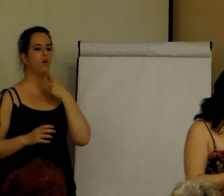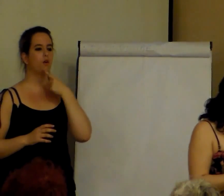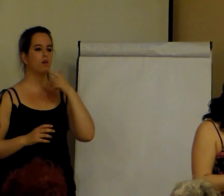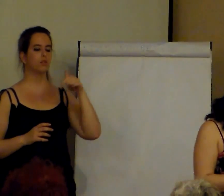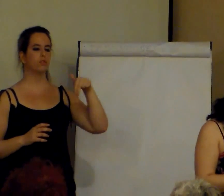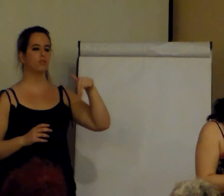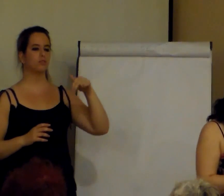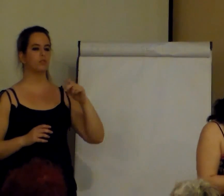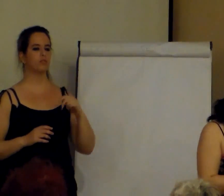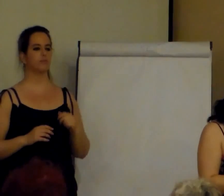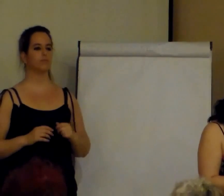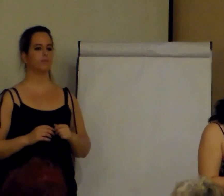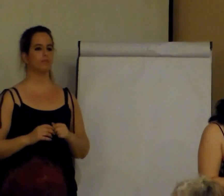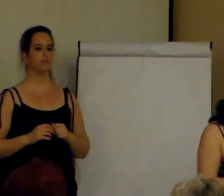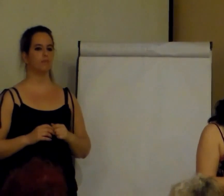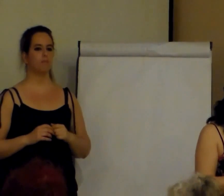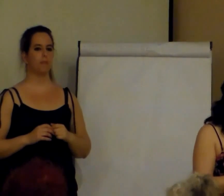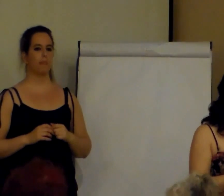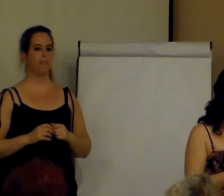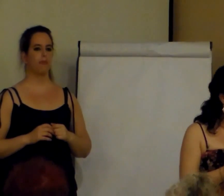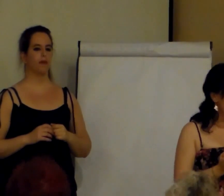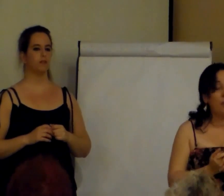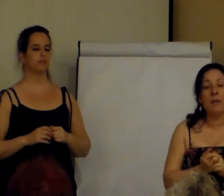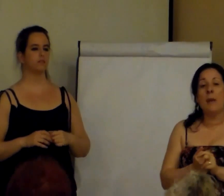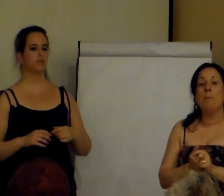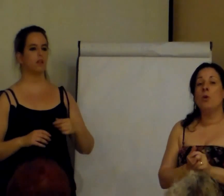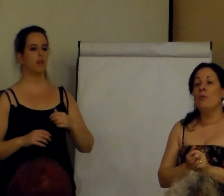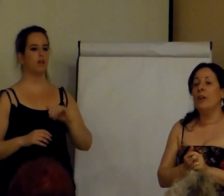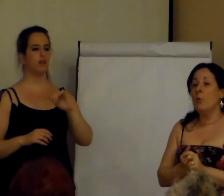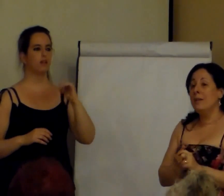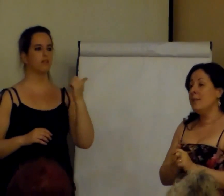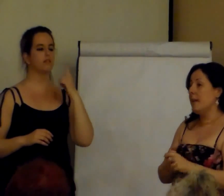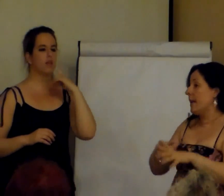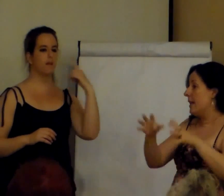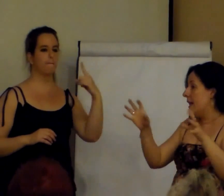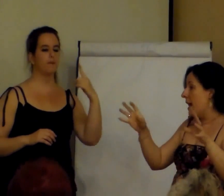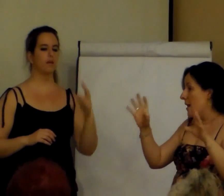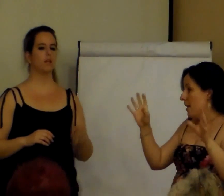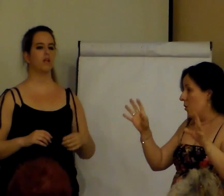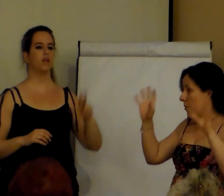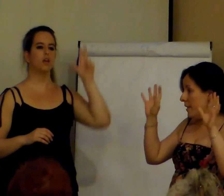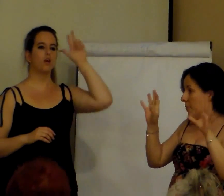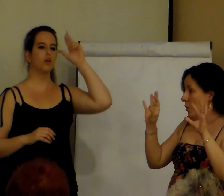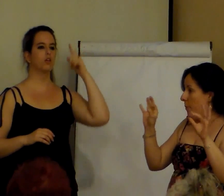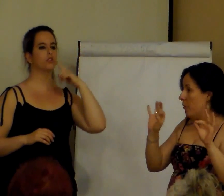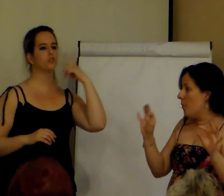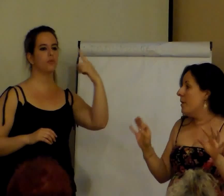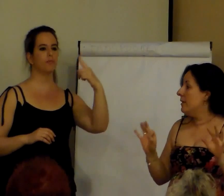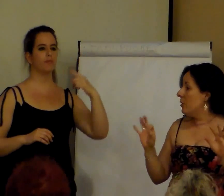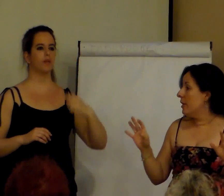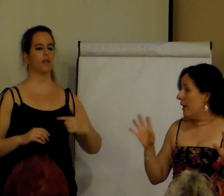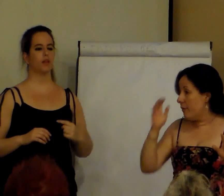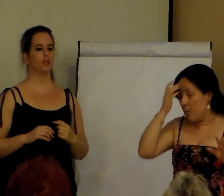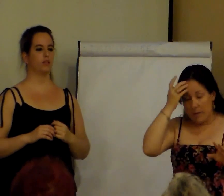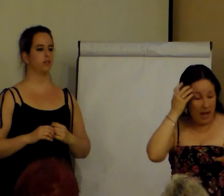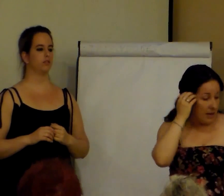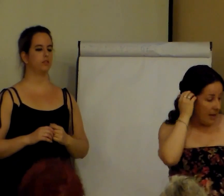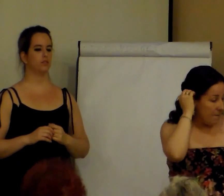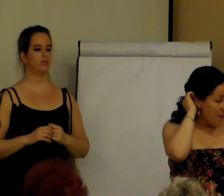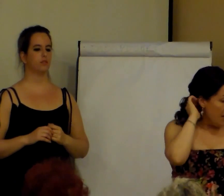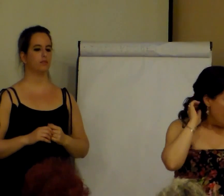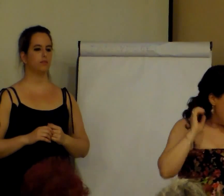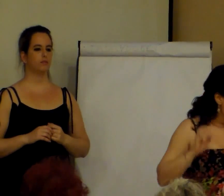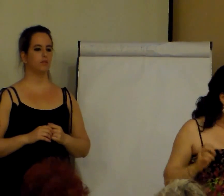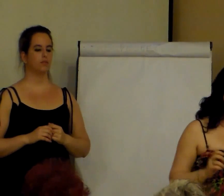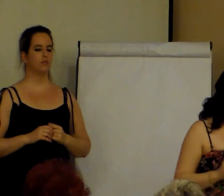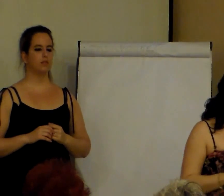Salud, estima que hay entre 6.000 y 8.000 enfermedades poco frecuentes en general. Olvidémonos por un momentito de la